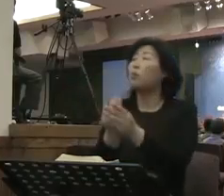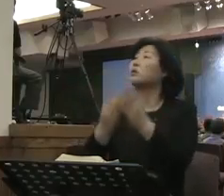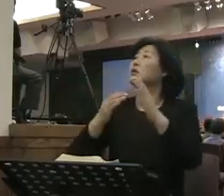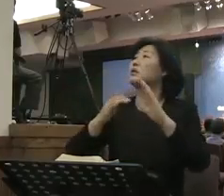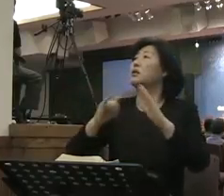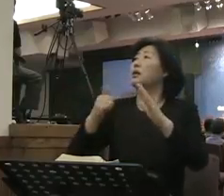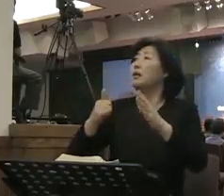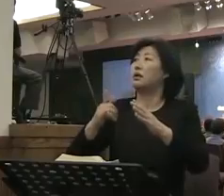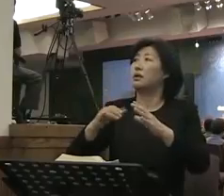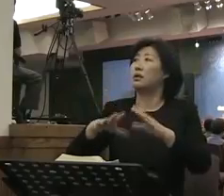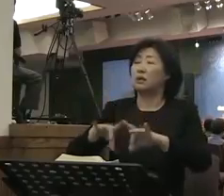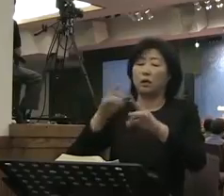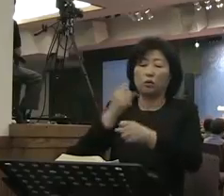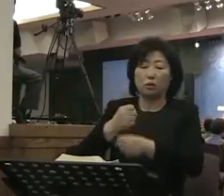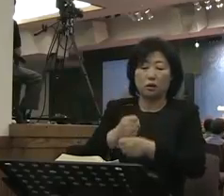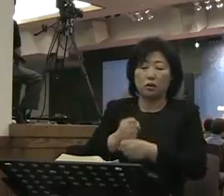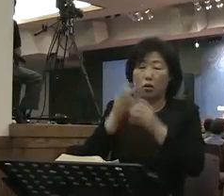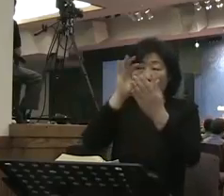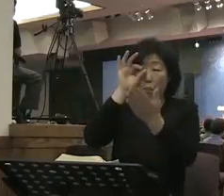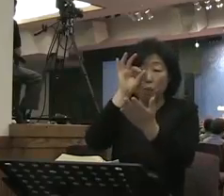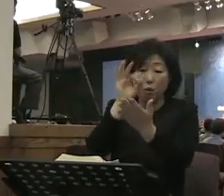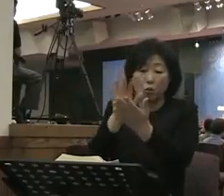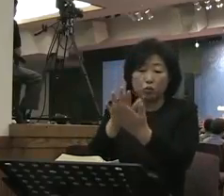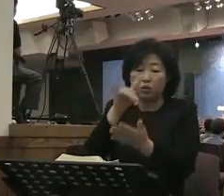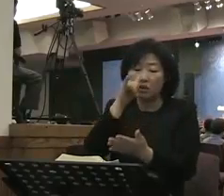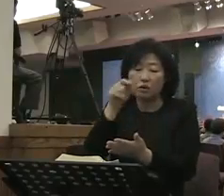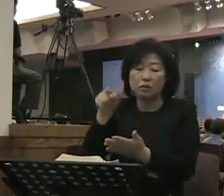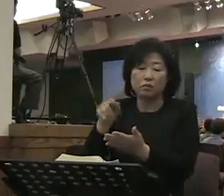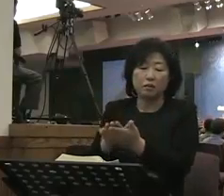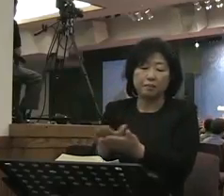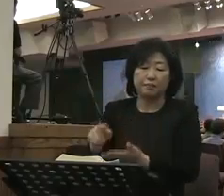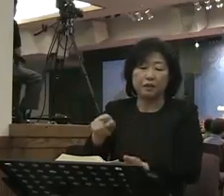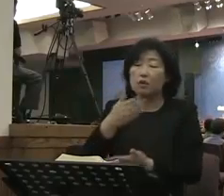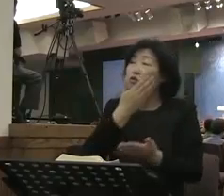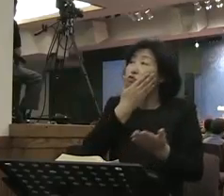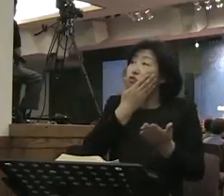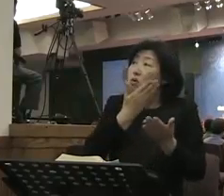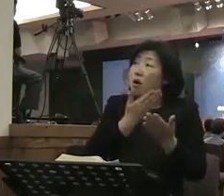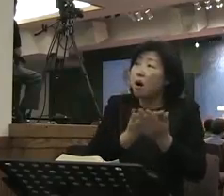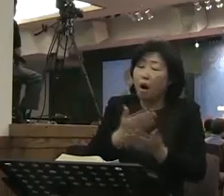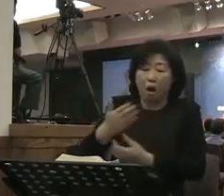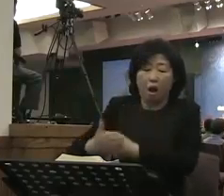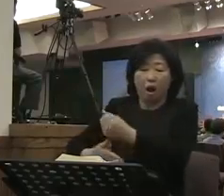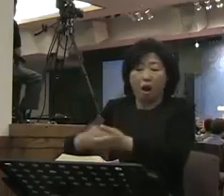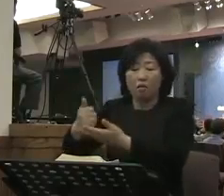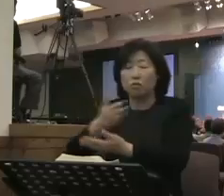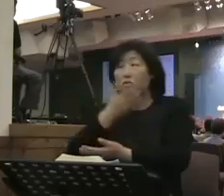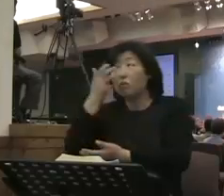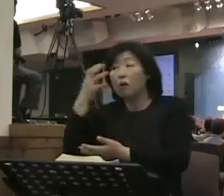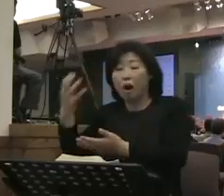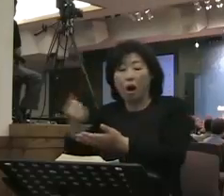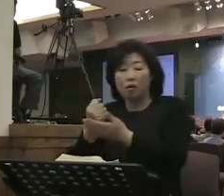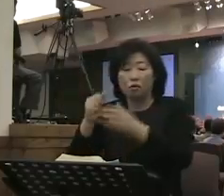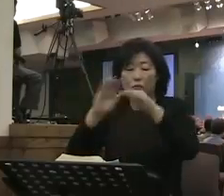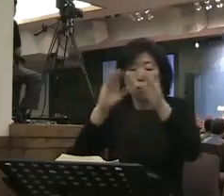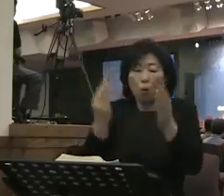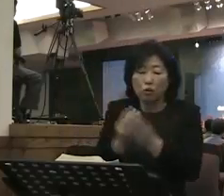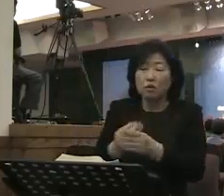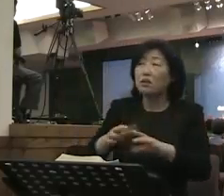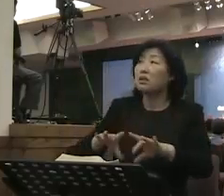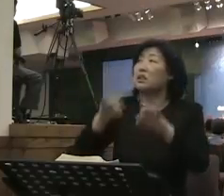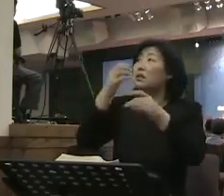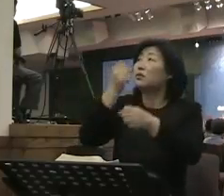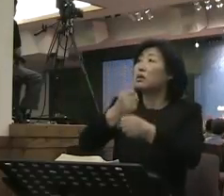창조하셨다는 것을 볼 수 있습니다. 근데 거기에 중요한 것은 하나님께서 이렇게 꿈을 갖고 모든 것을